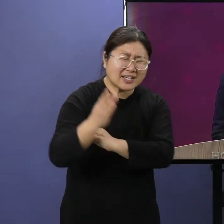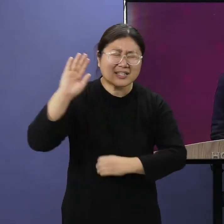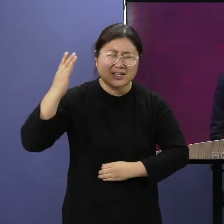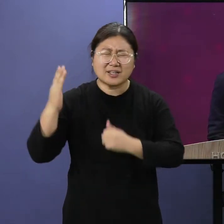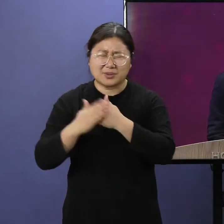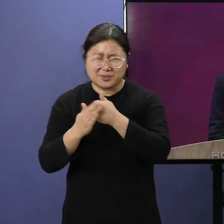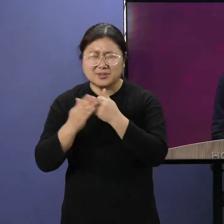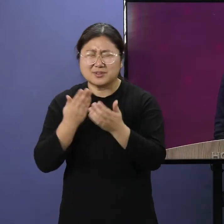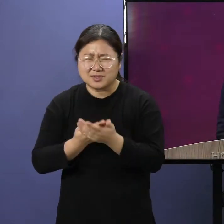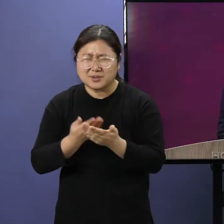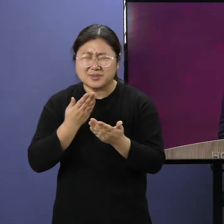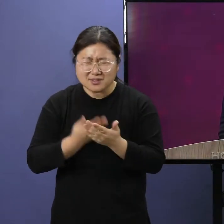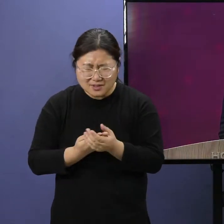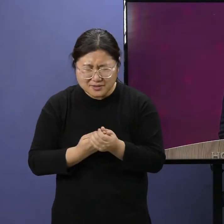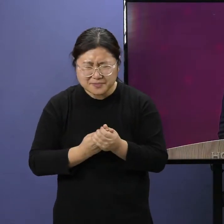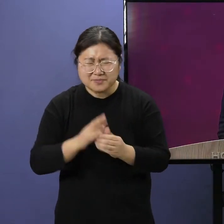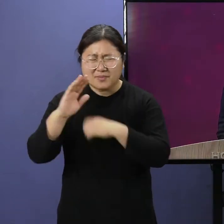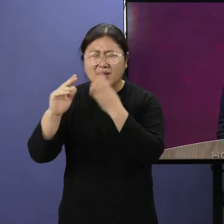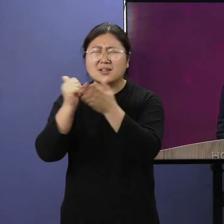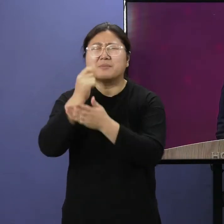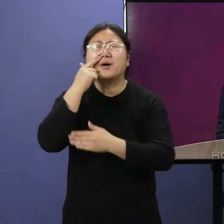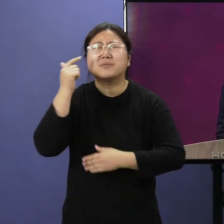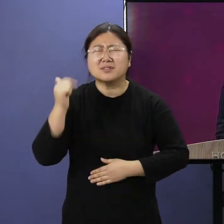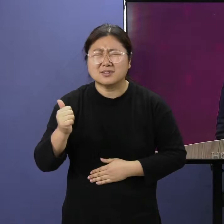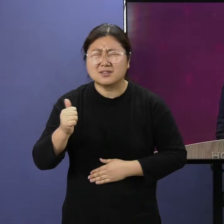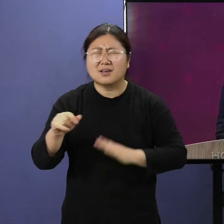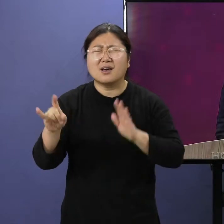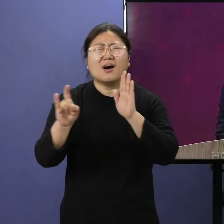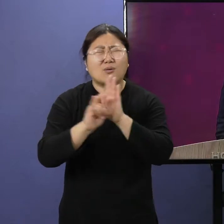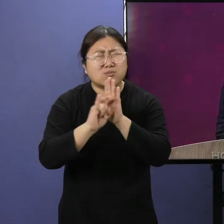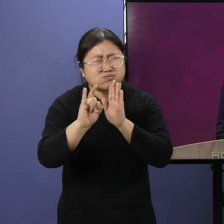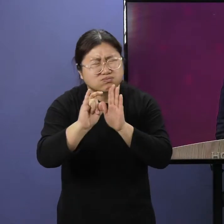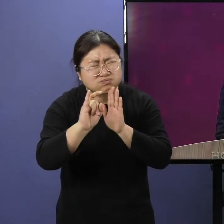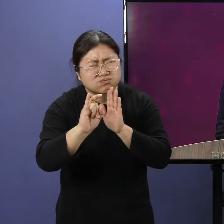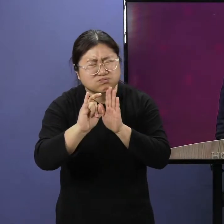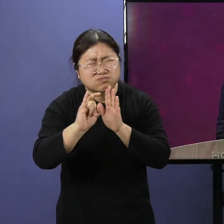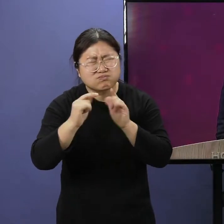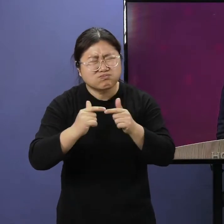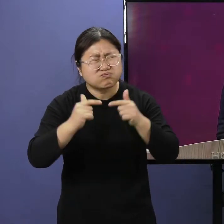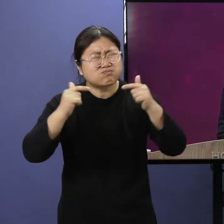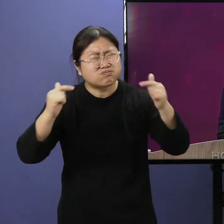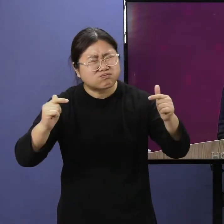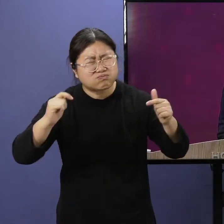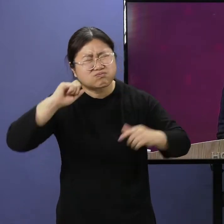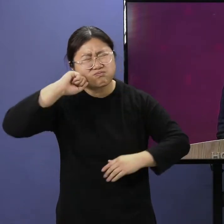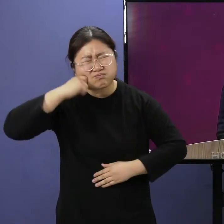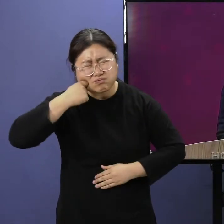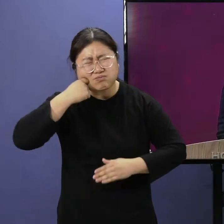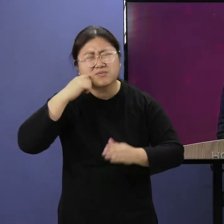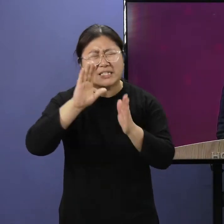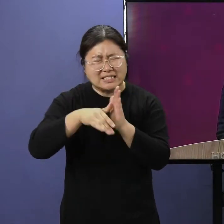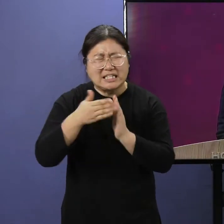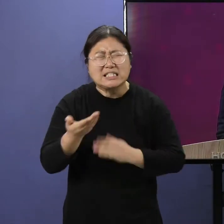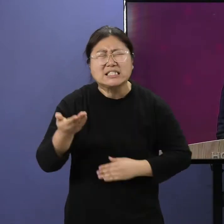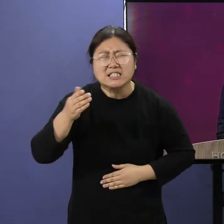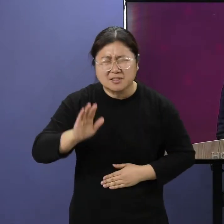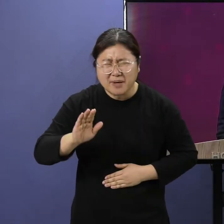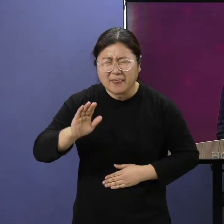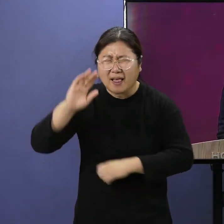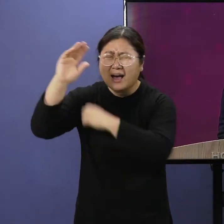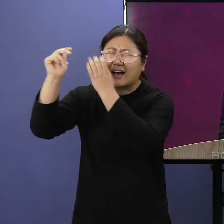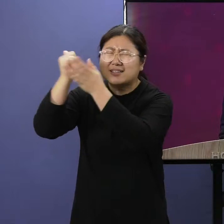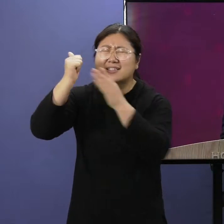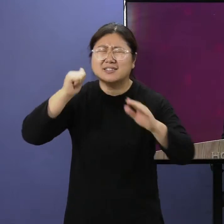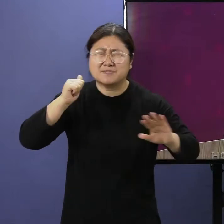소원합니다. 하나님 아버지, 계속된 코로나로 인해 앞으로 어렵고 힘든 시간이 되겠지만 하나님께서 우리 삶 속에